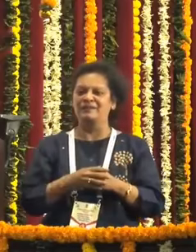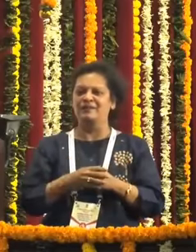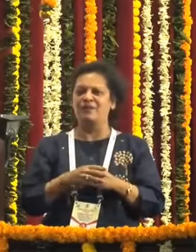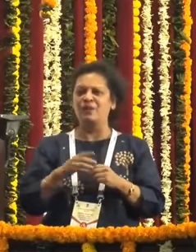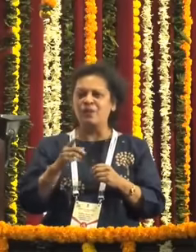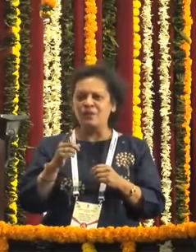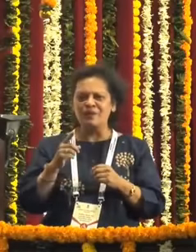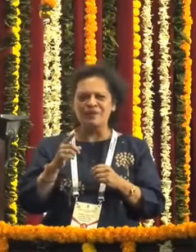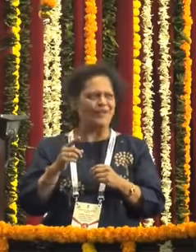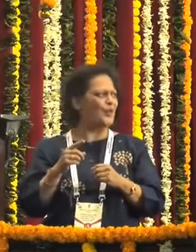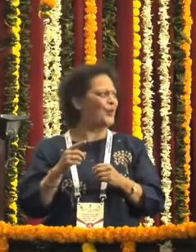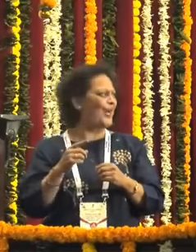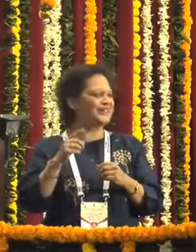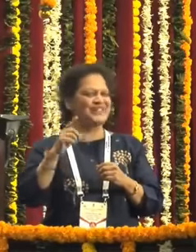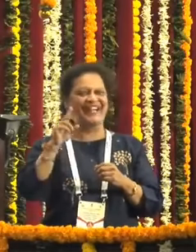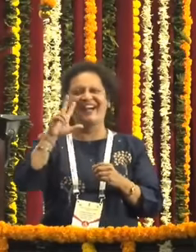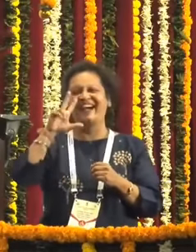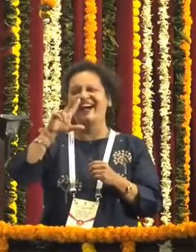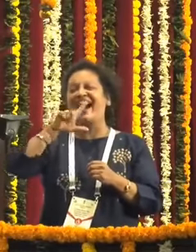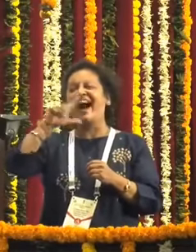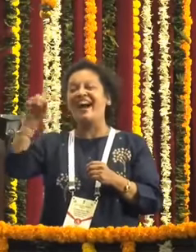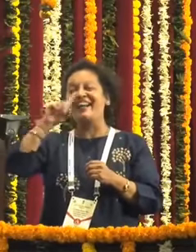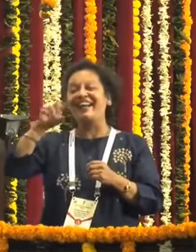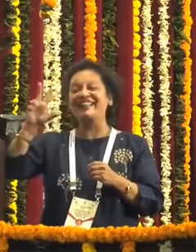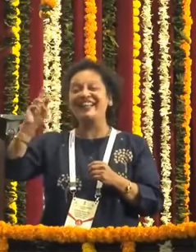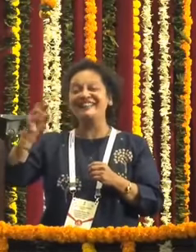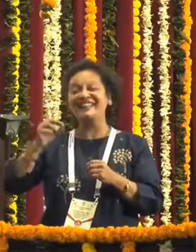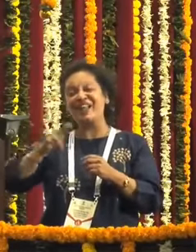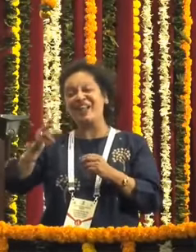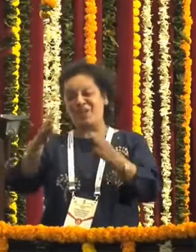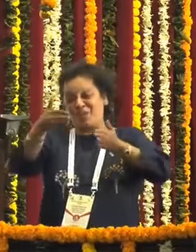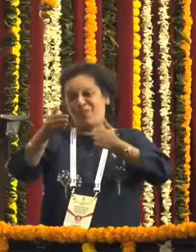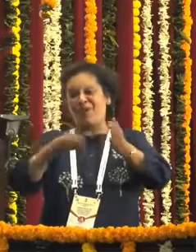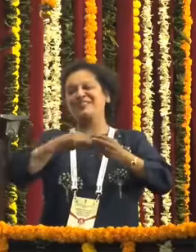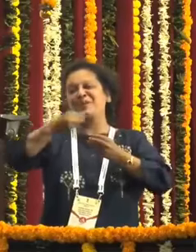1143 खोके दिलेले आहे हे देखील जाहीर करतो मी.